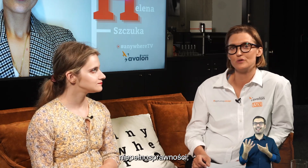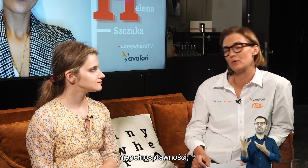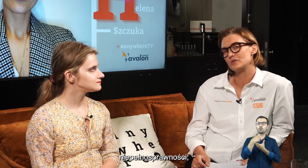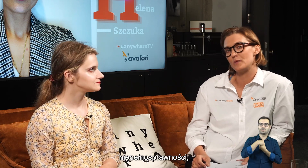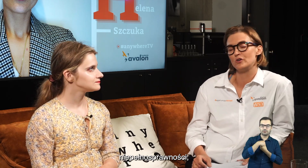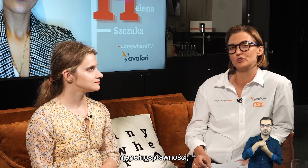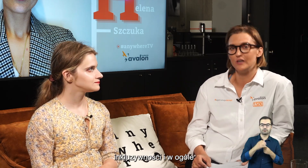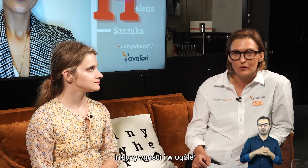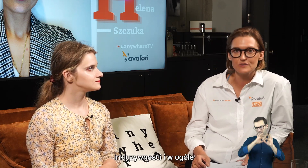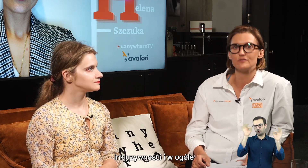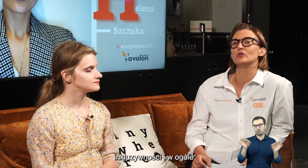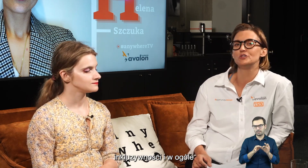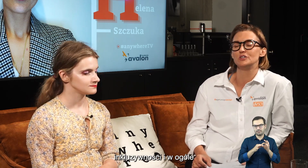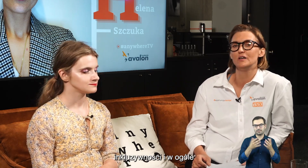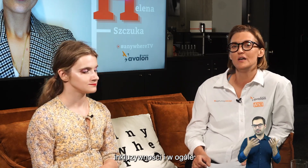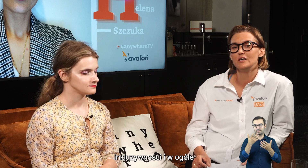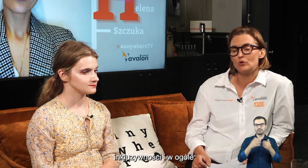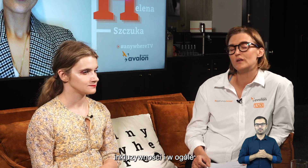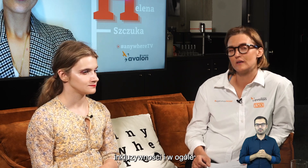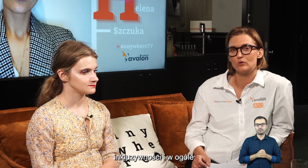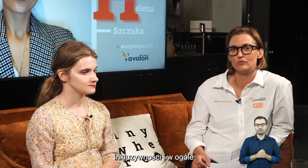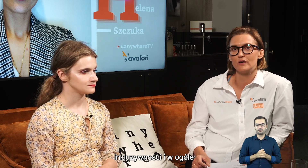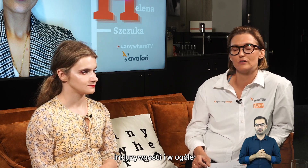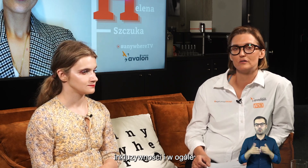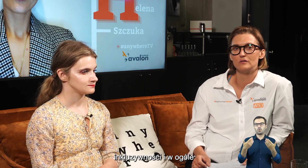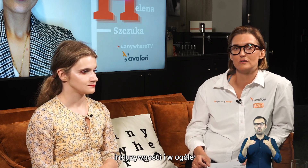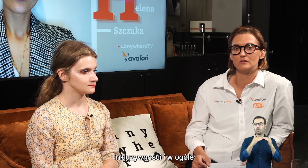zakresu niepełnosprawności, inkluzywności i w ogóle takiego